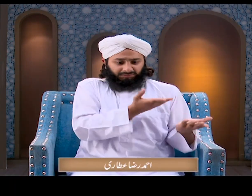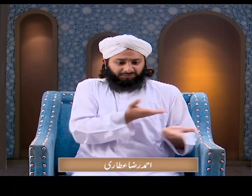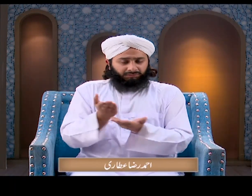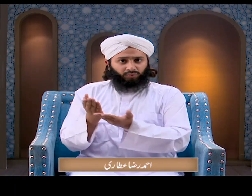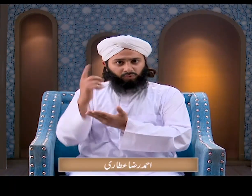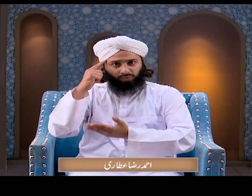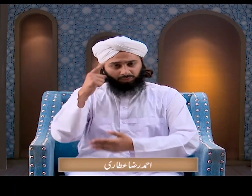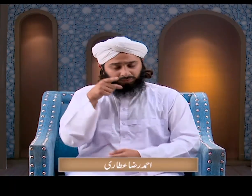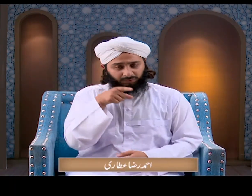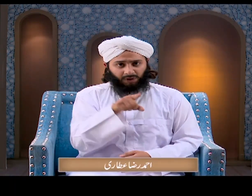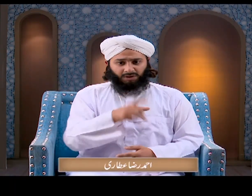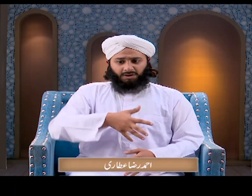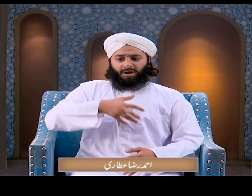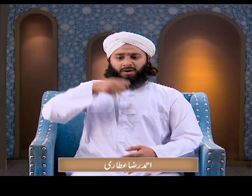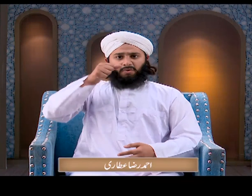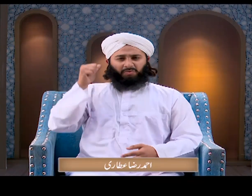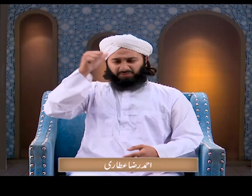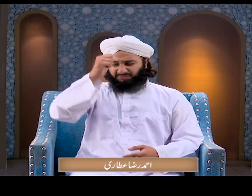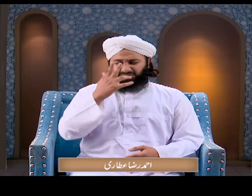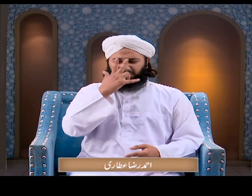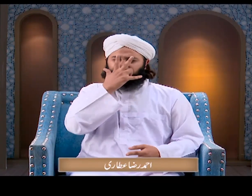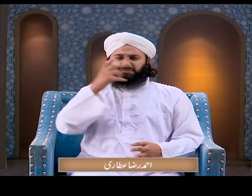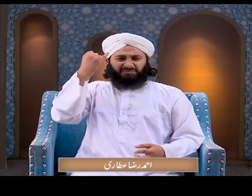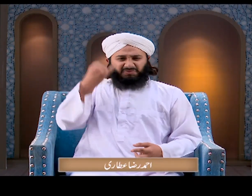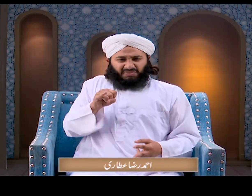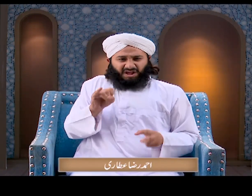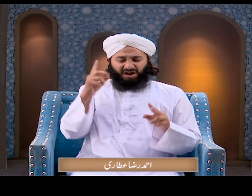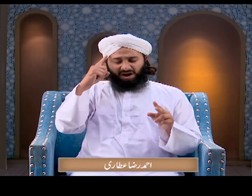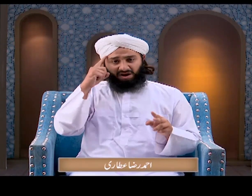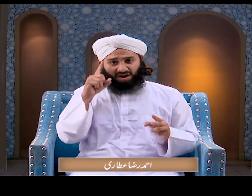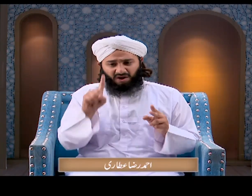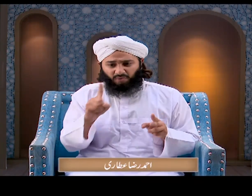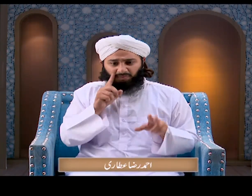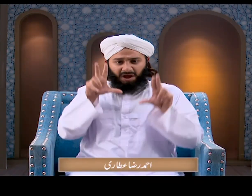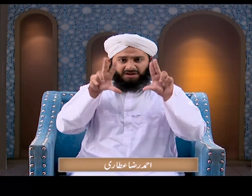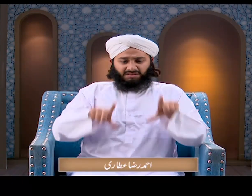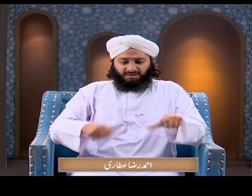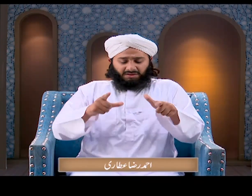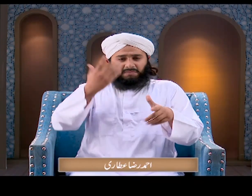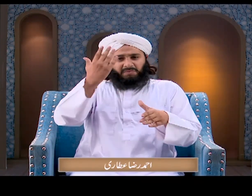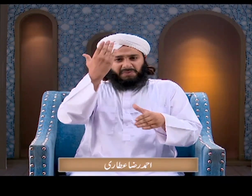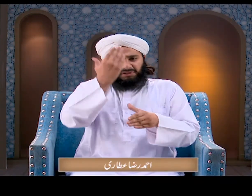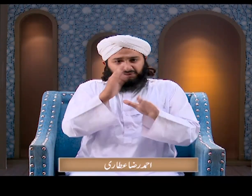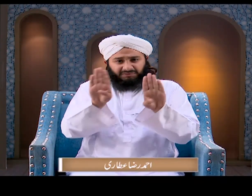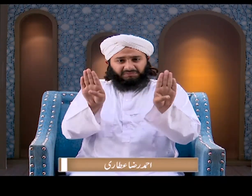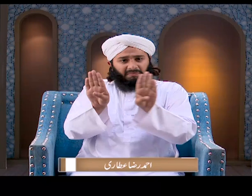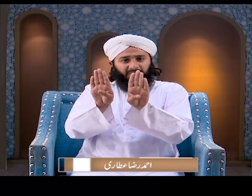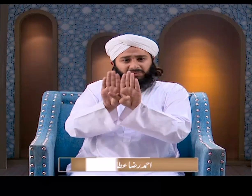کی روح مردار کی سخت بدبو کی طرح نکلتی ہے، حتیٰ کہ اسے زمین کے دروازے پر یعنی مقام سجین